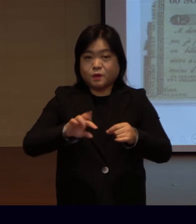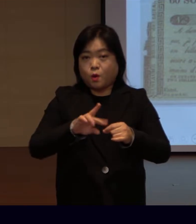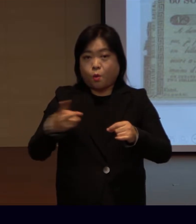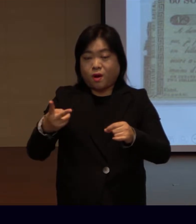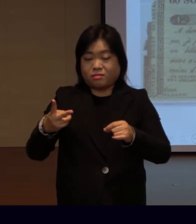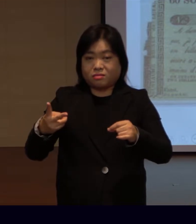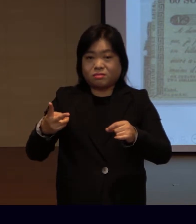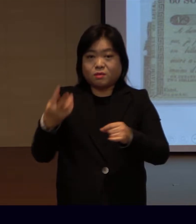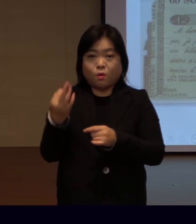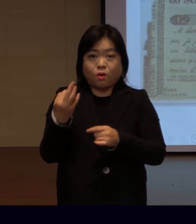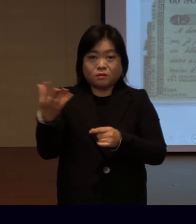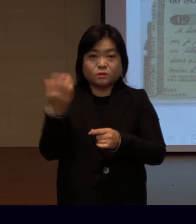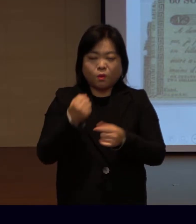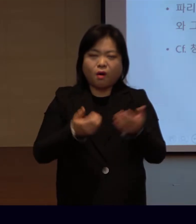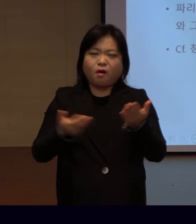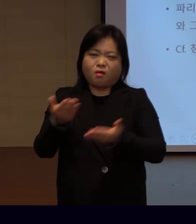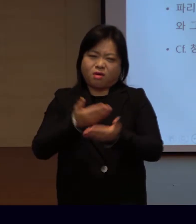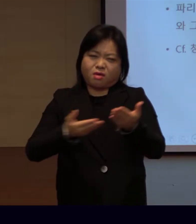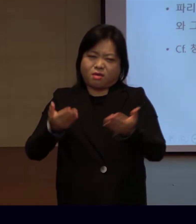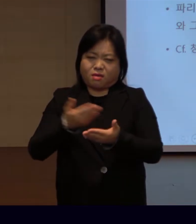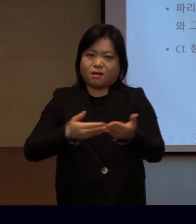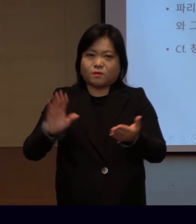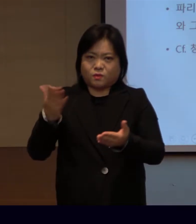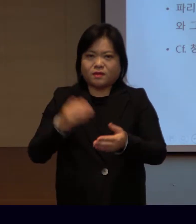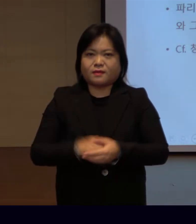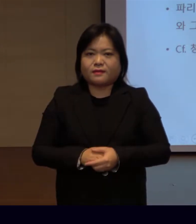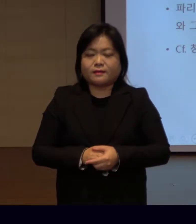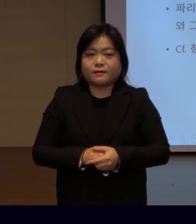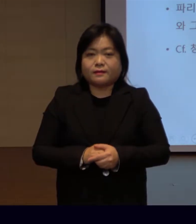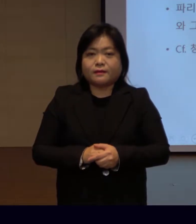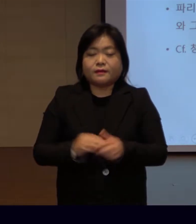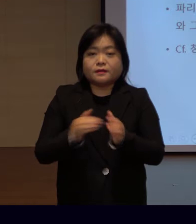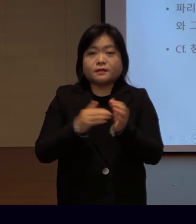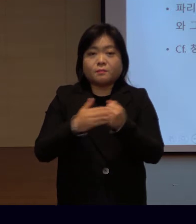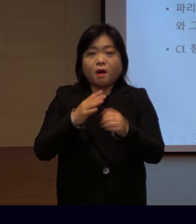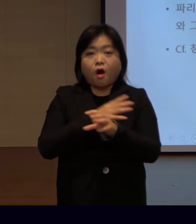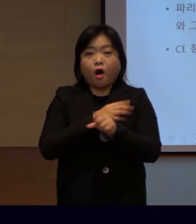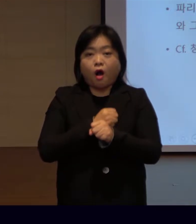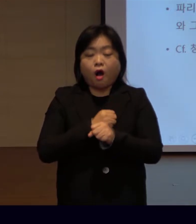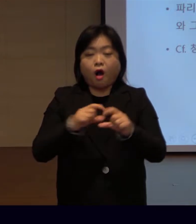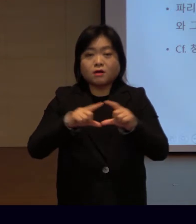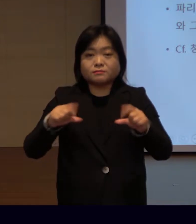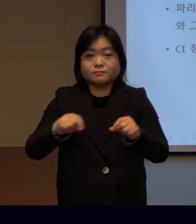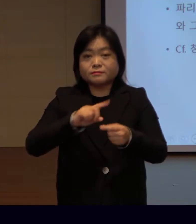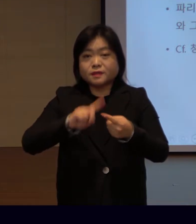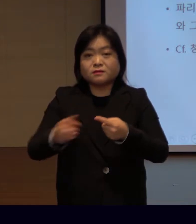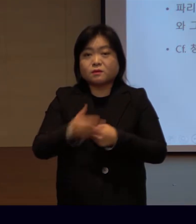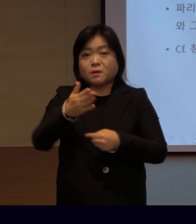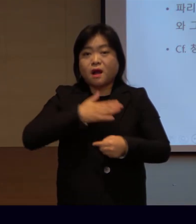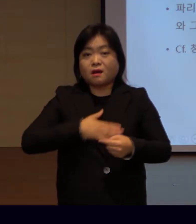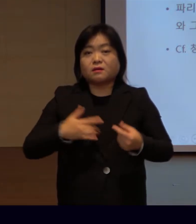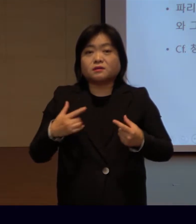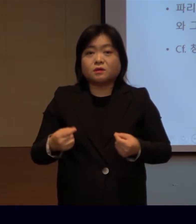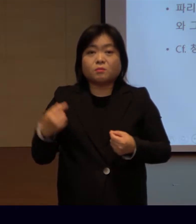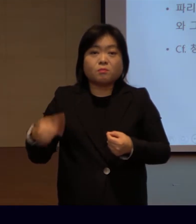어음이나 환어음으로 거래가 이루어졌던 겁니다. 이 어음이라는 거는 여러분들도 아시다시피 이제 뭐 특히 상업